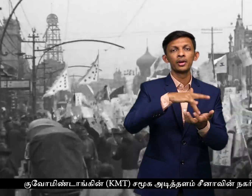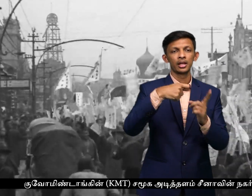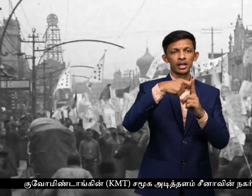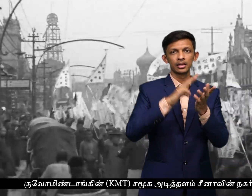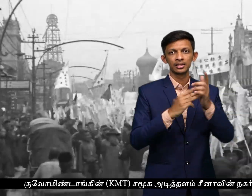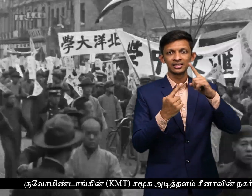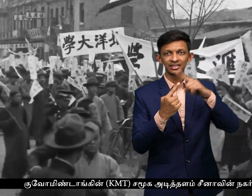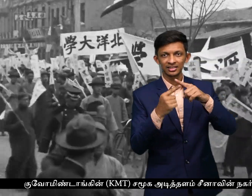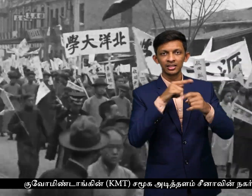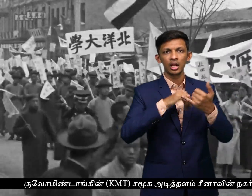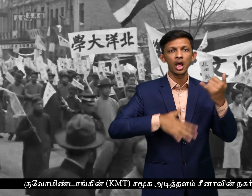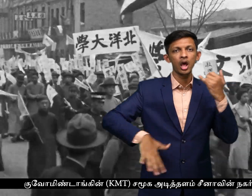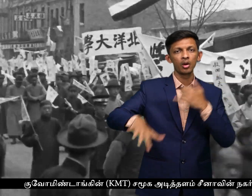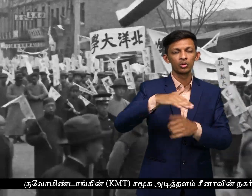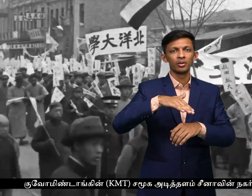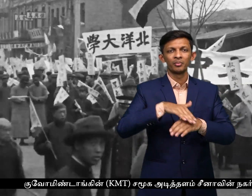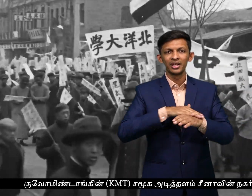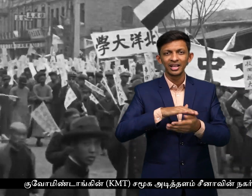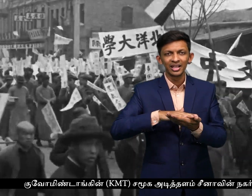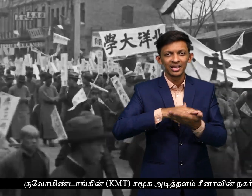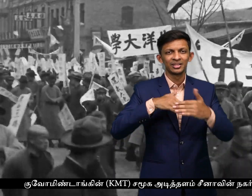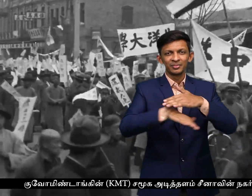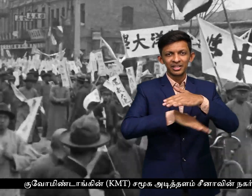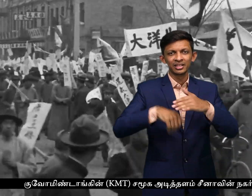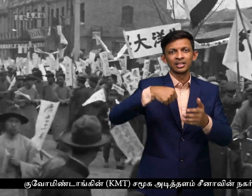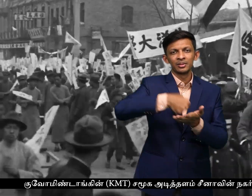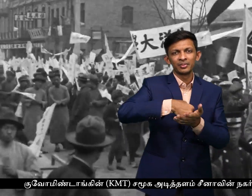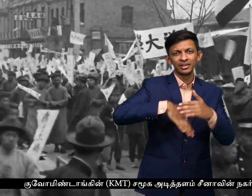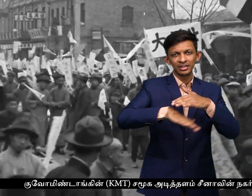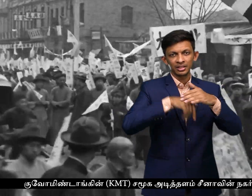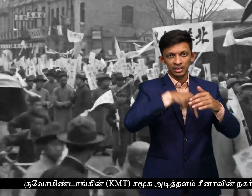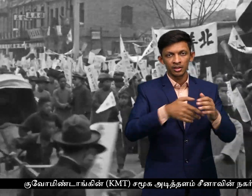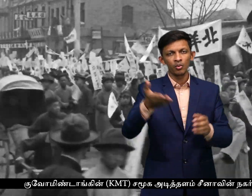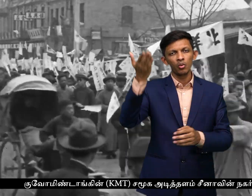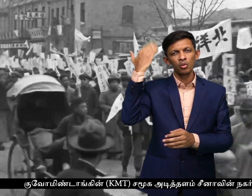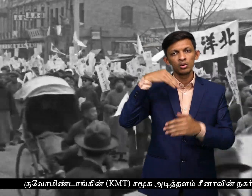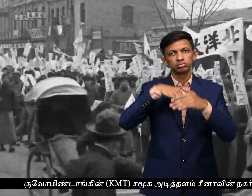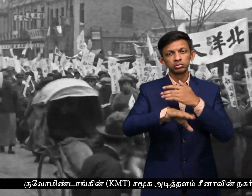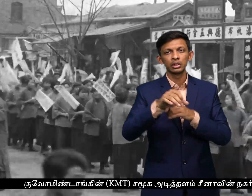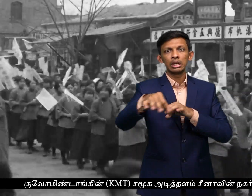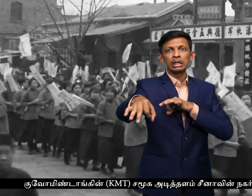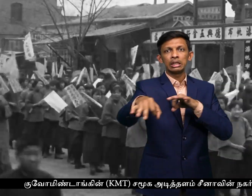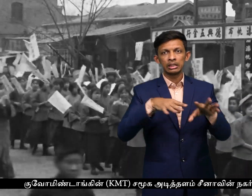குவோன்டாங்கின் அதாவது KMT சமூக அடித்தளம் சீனாவின் நகர்ப்புறங்களில் இருந்தது.